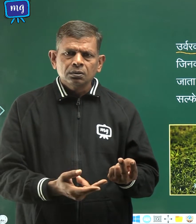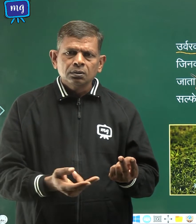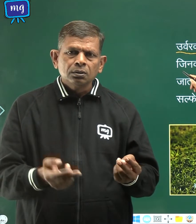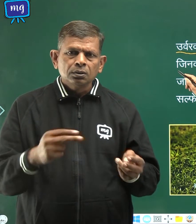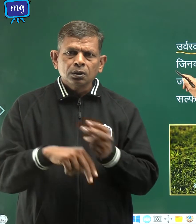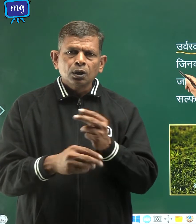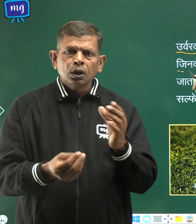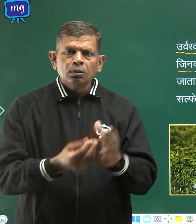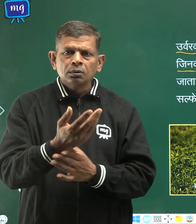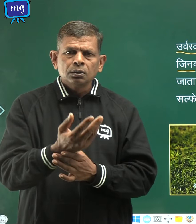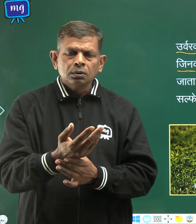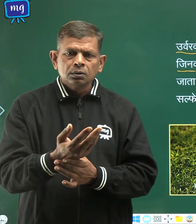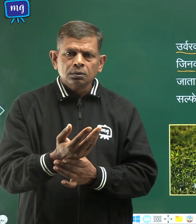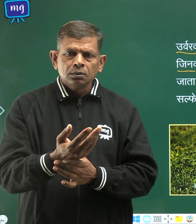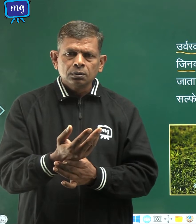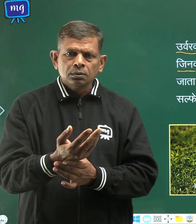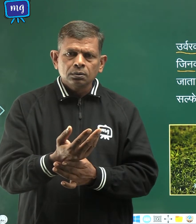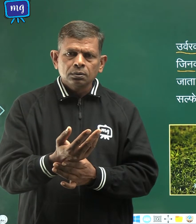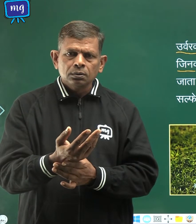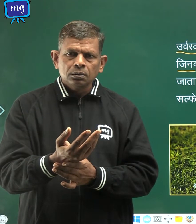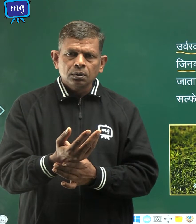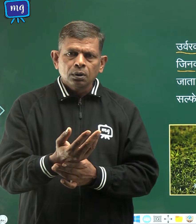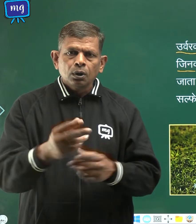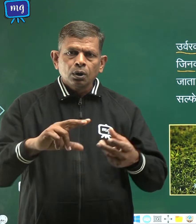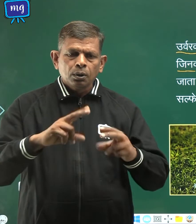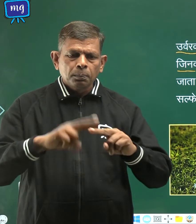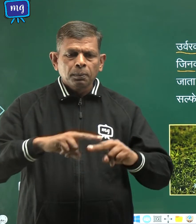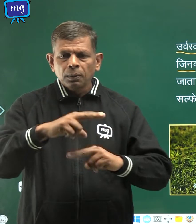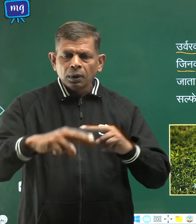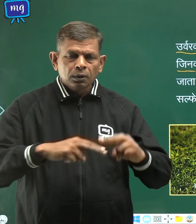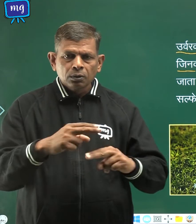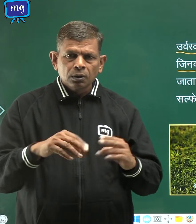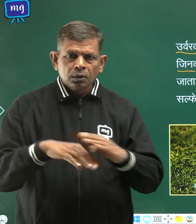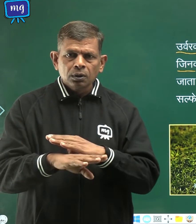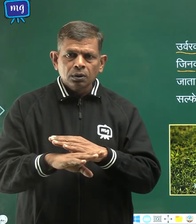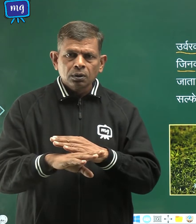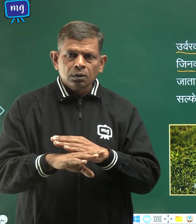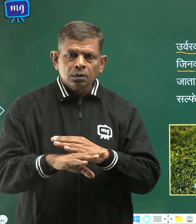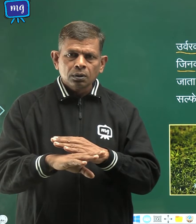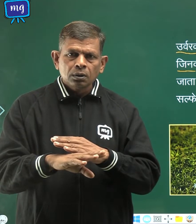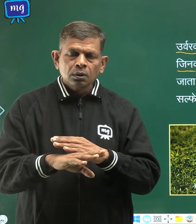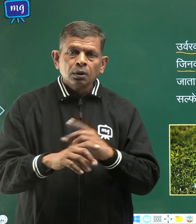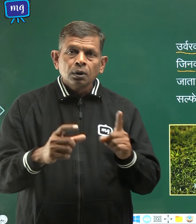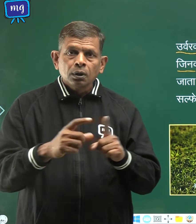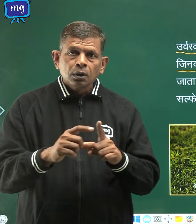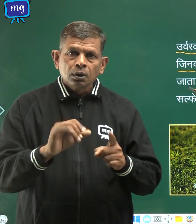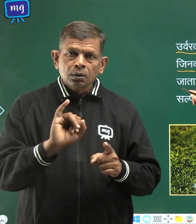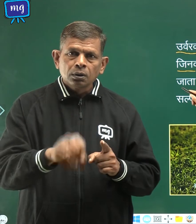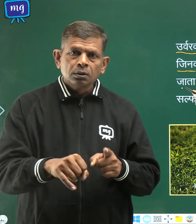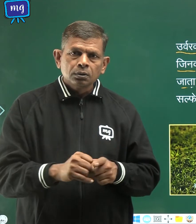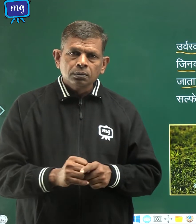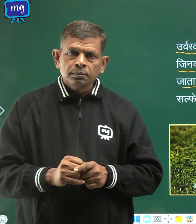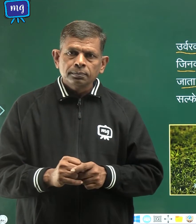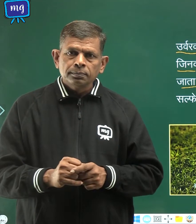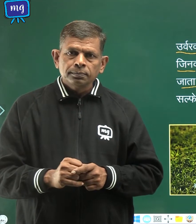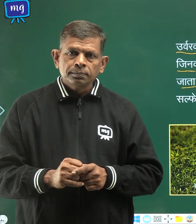जिनका उत्पादन फैक्ट्रियों में किया जाता है।